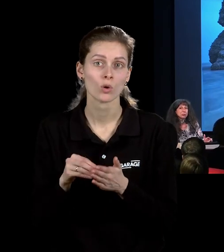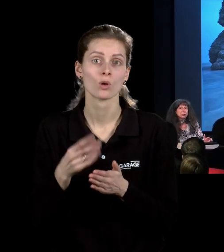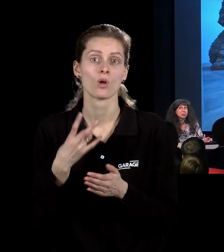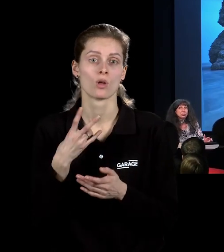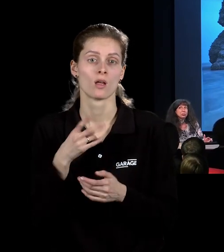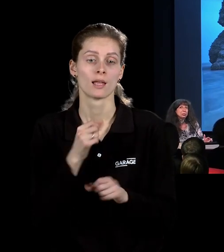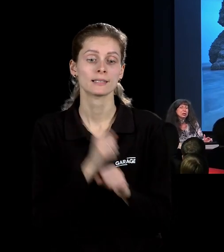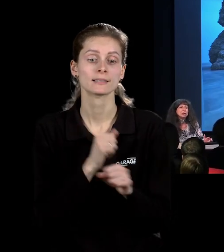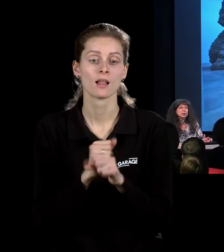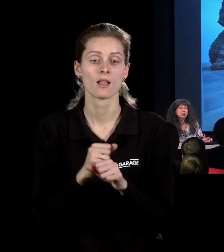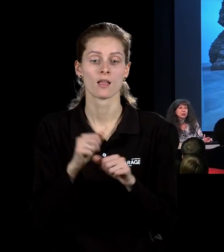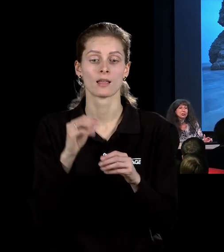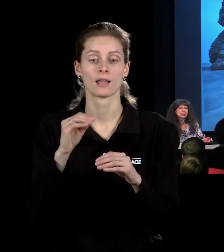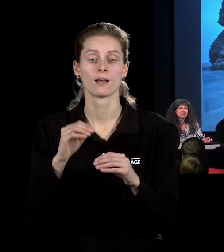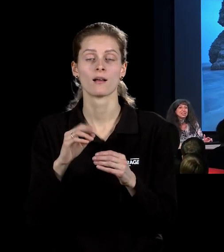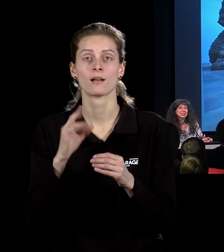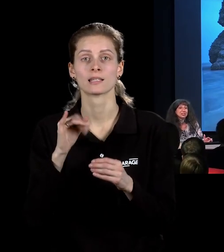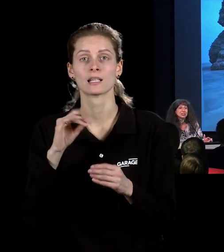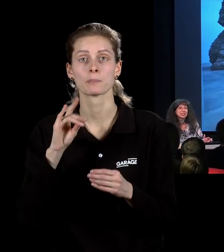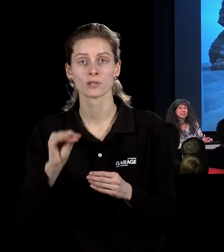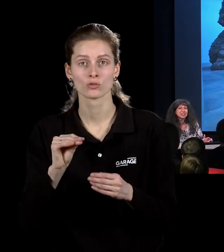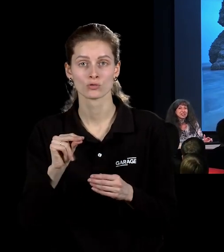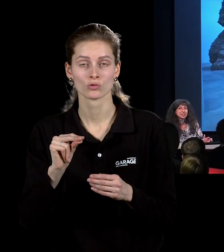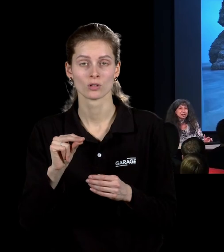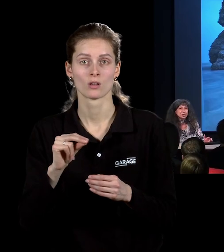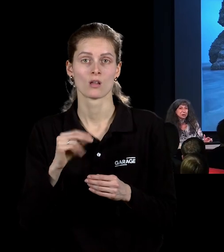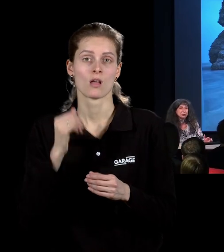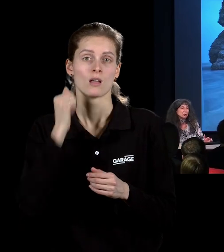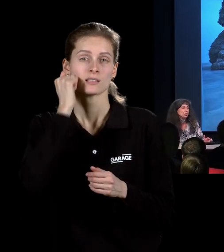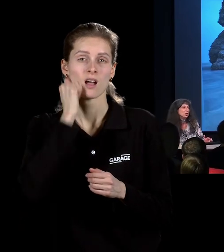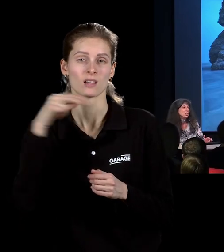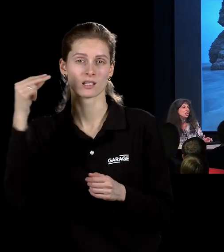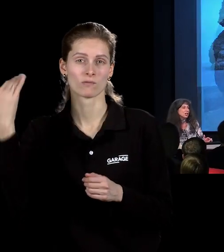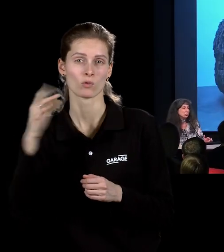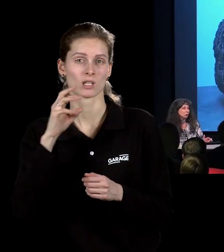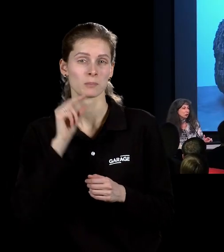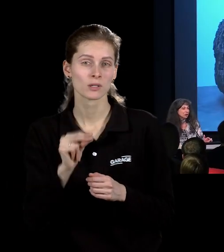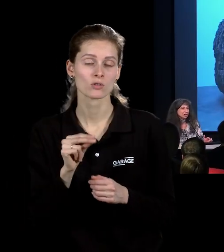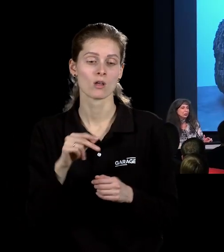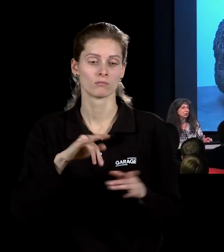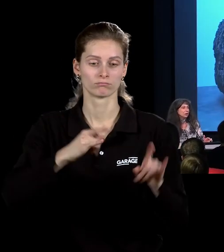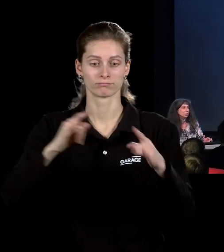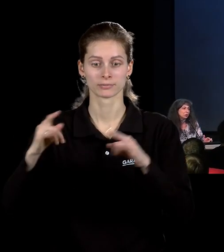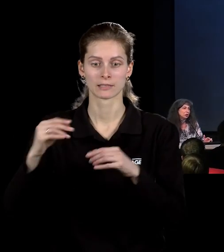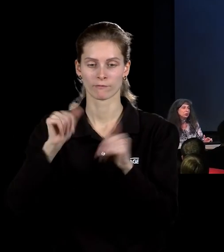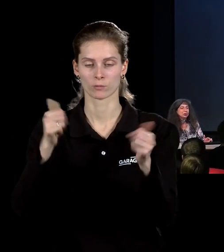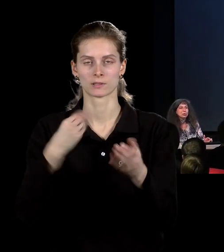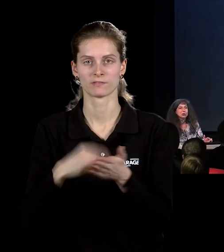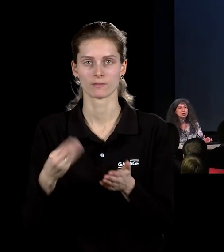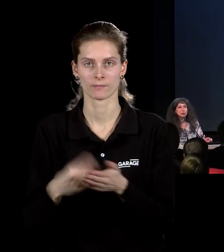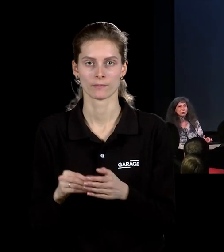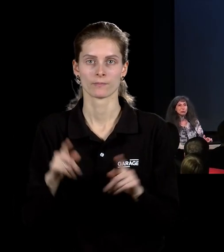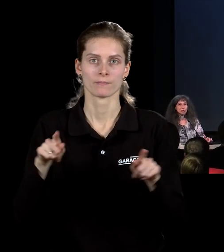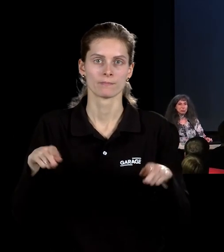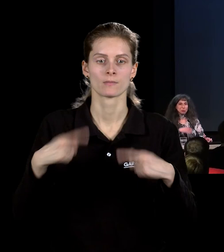которым несколько тысяч лет, старых старинных китайских кирпичей, вот то, что тоже создается и воспроизводится, ну и